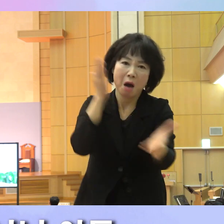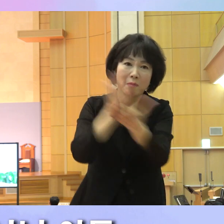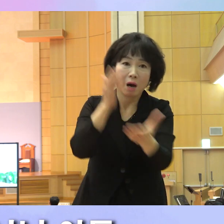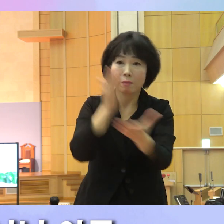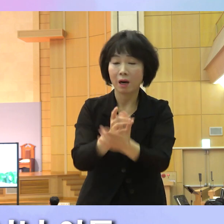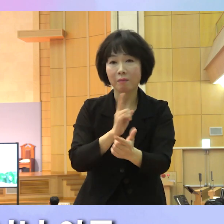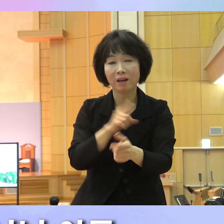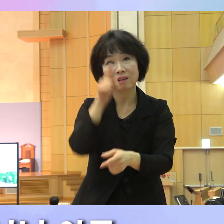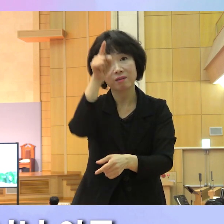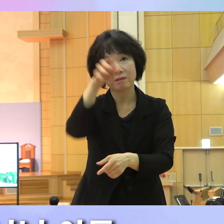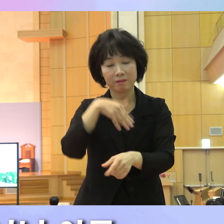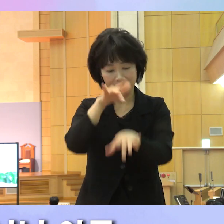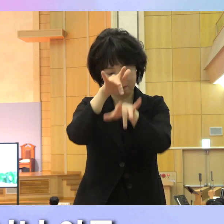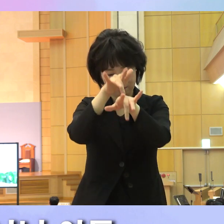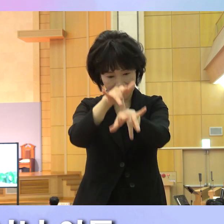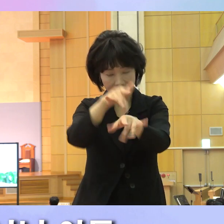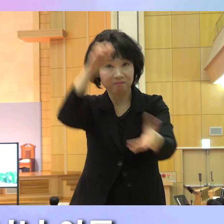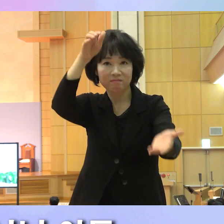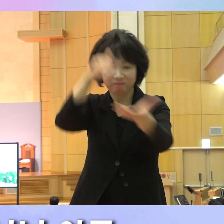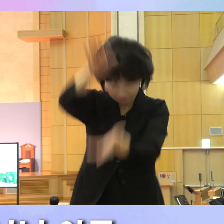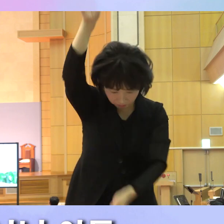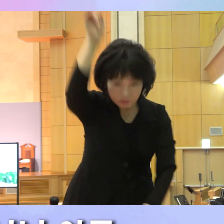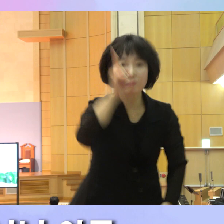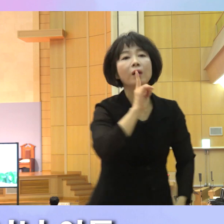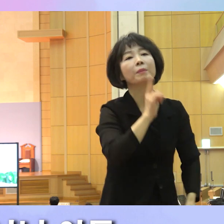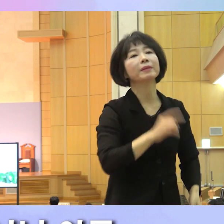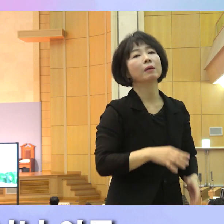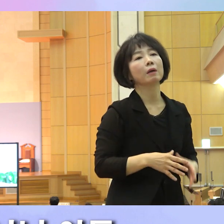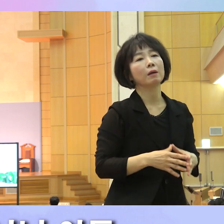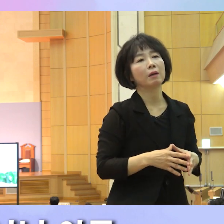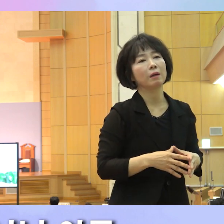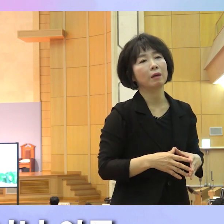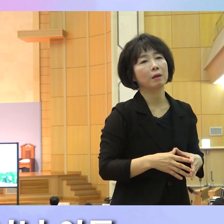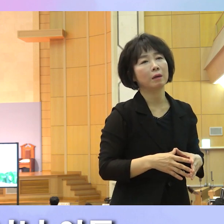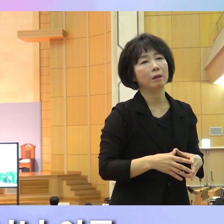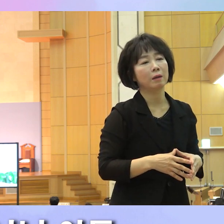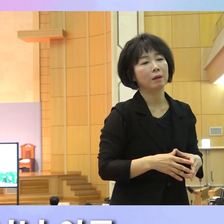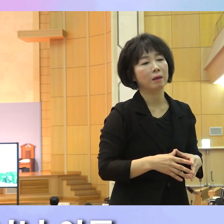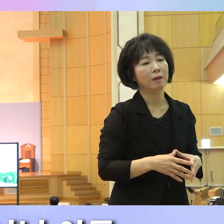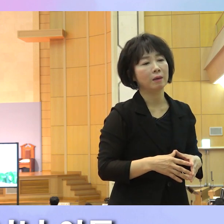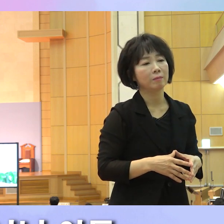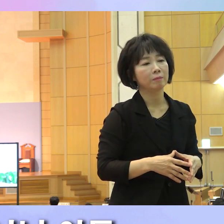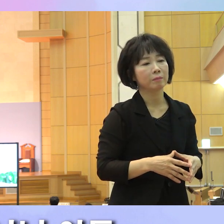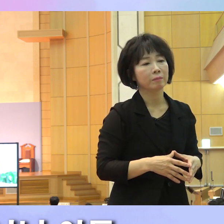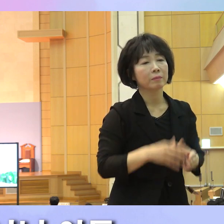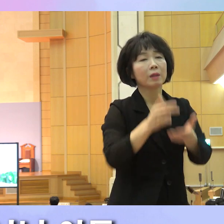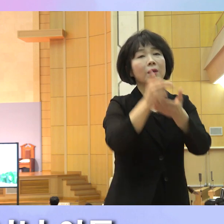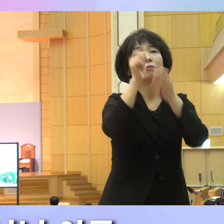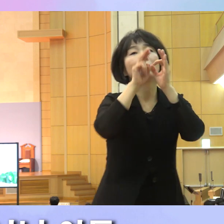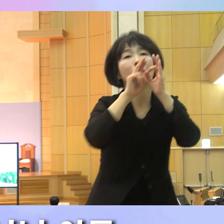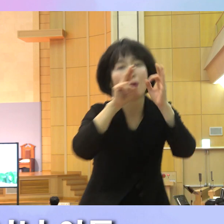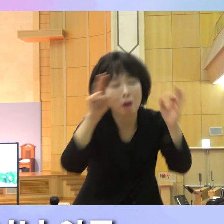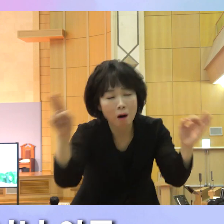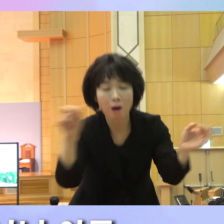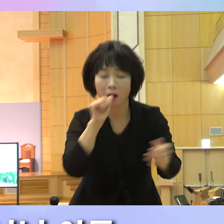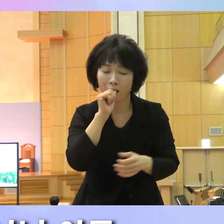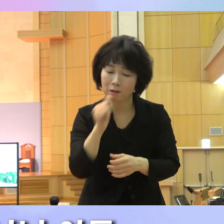한 건데, 살아계신 하나님이라고 말하고 살아계신 하나님의 아들이라고 말해놓고도 주님 죽지 마세요.